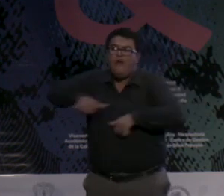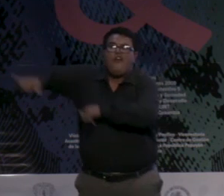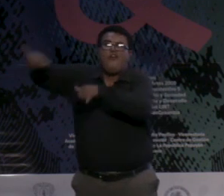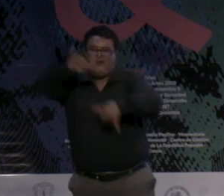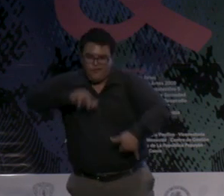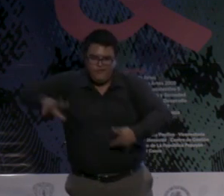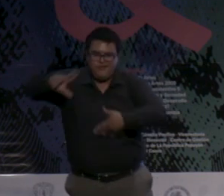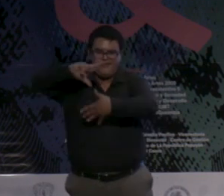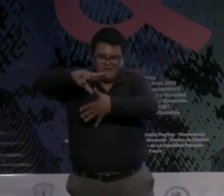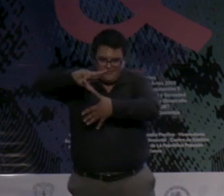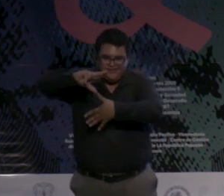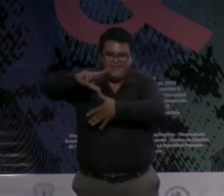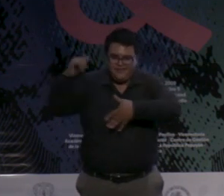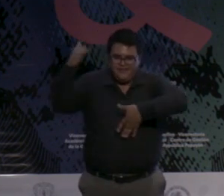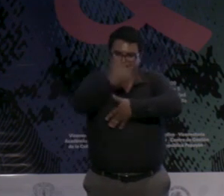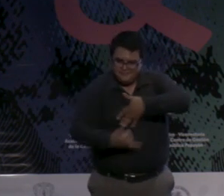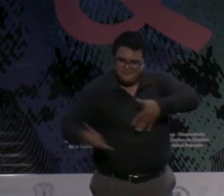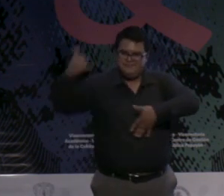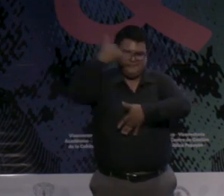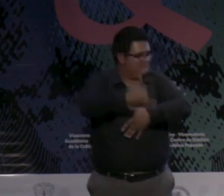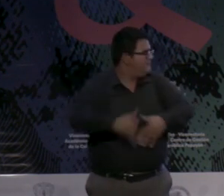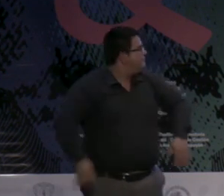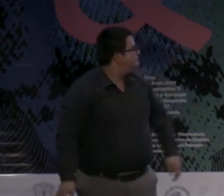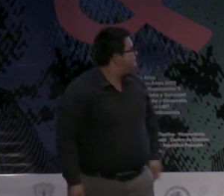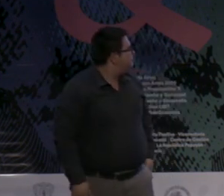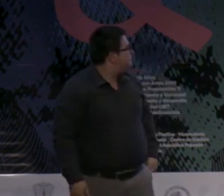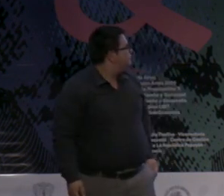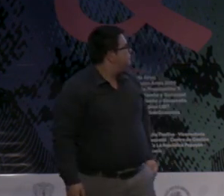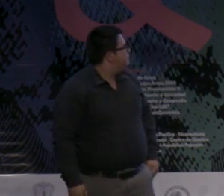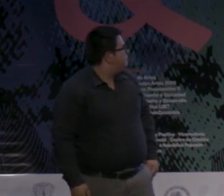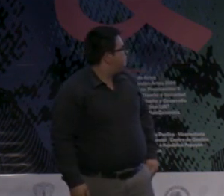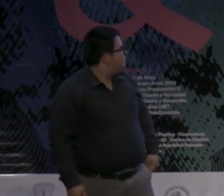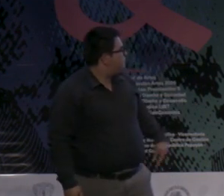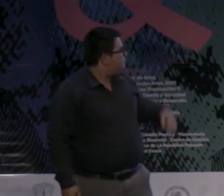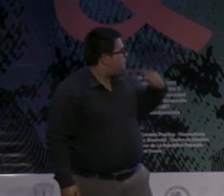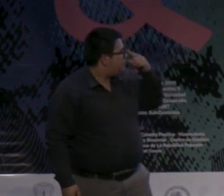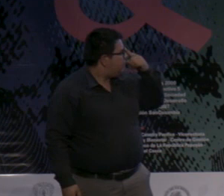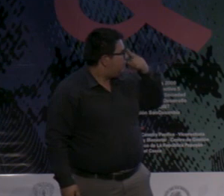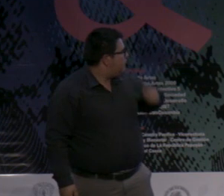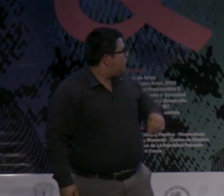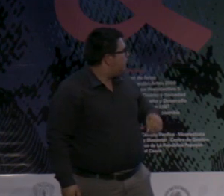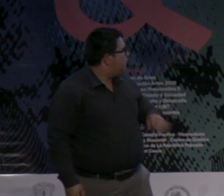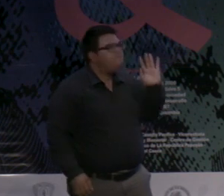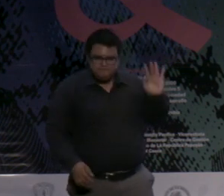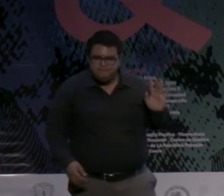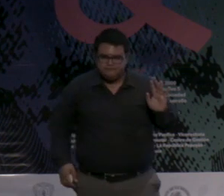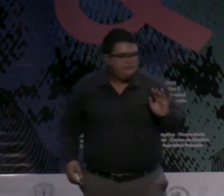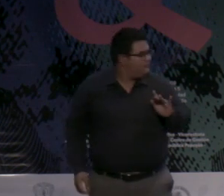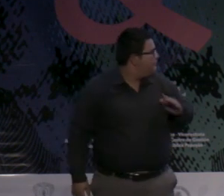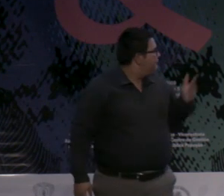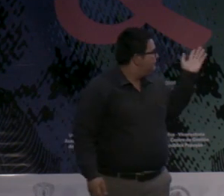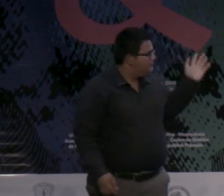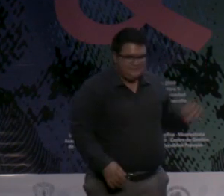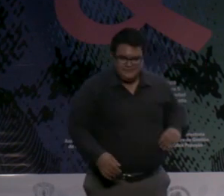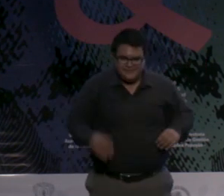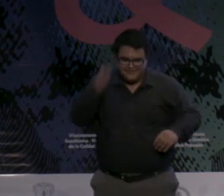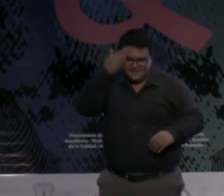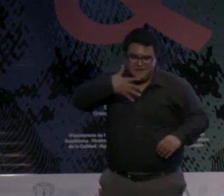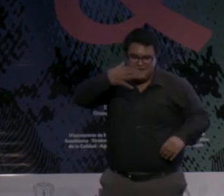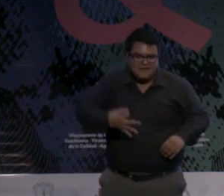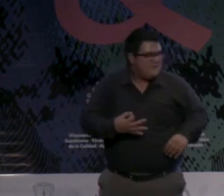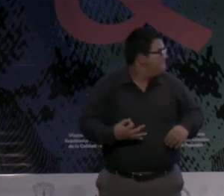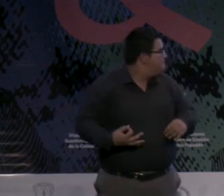pero al crecer deben ir explayándose porque uno se va sintiendo que la existencia se va explayando cada vez más y se vuelven casi que un estilo colectivo